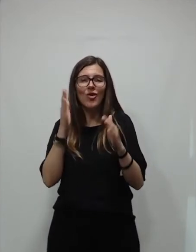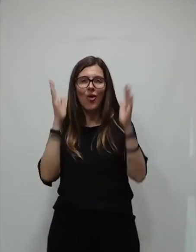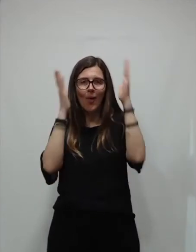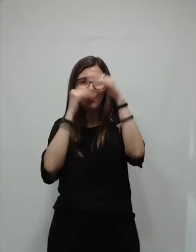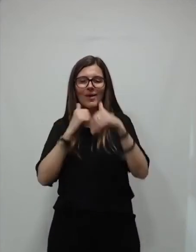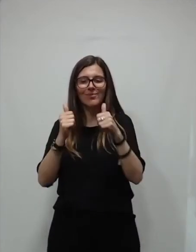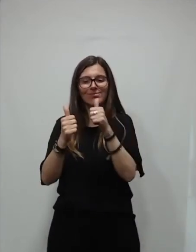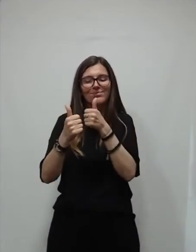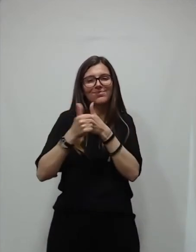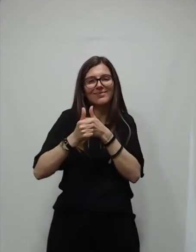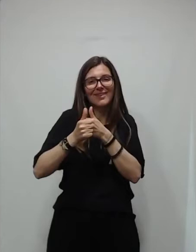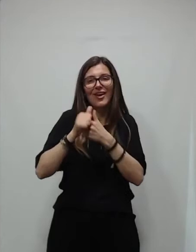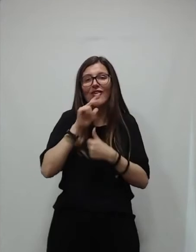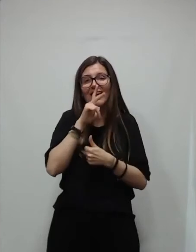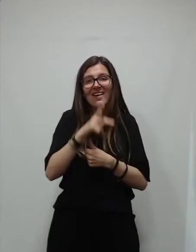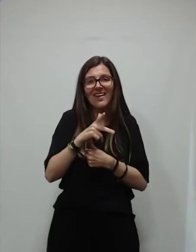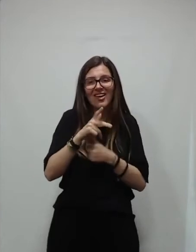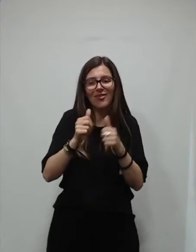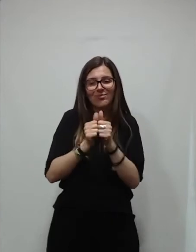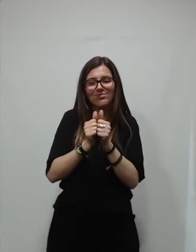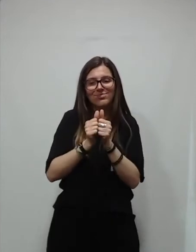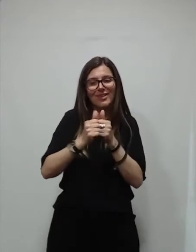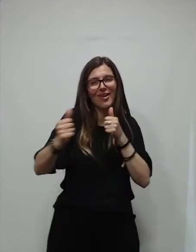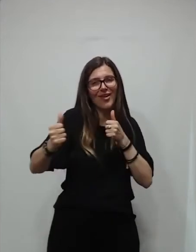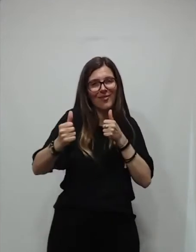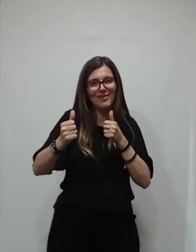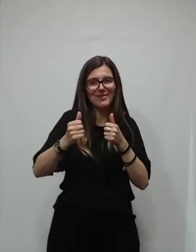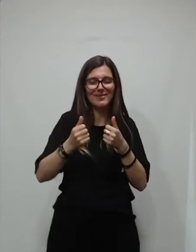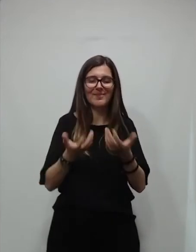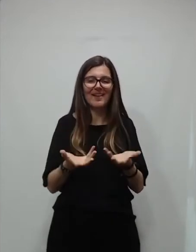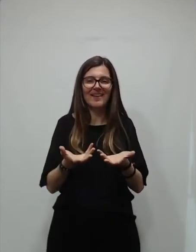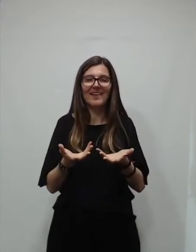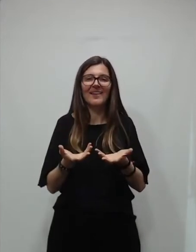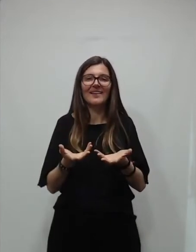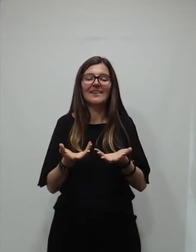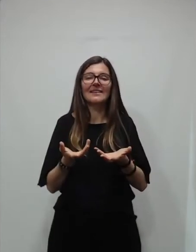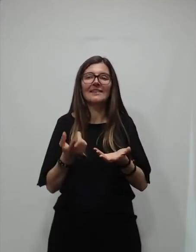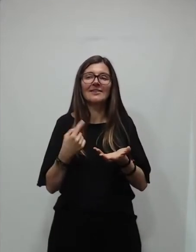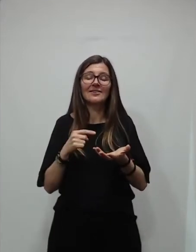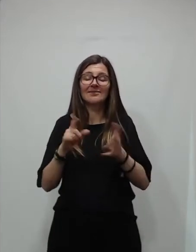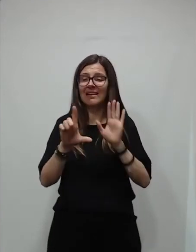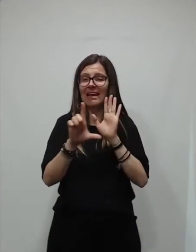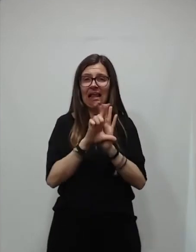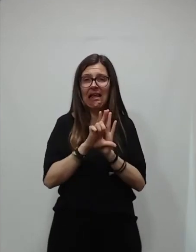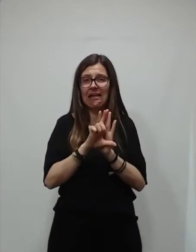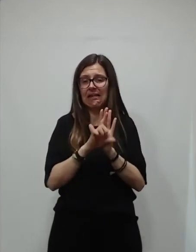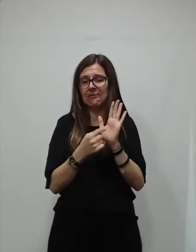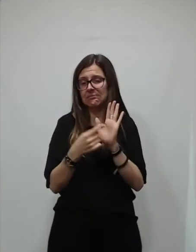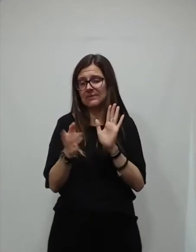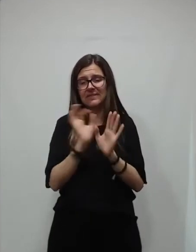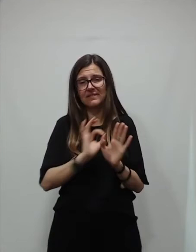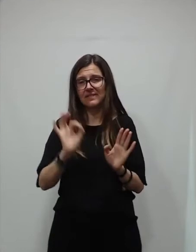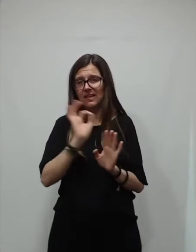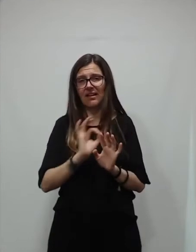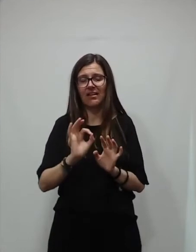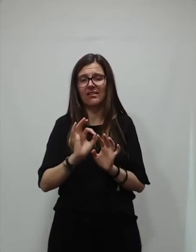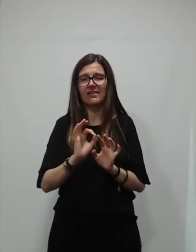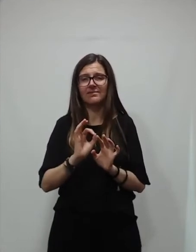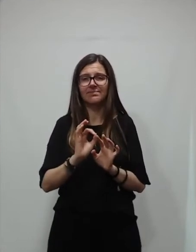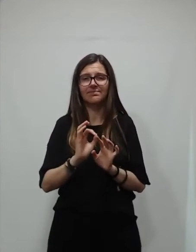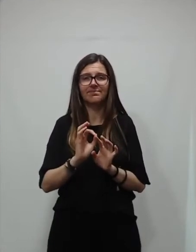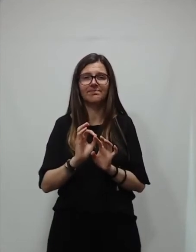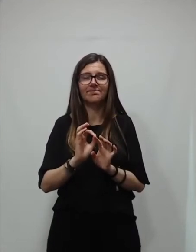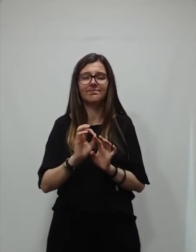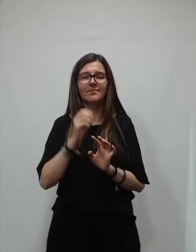una perspectiva de género. Ustedes ven la ley de salud mental que fue sancionada el mismo año que la